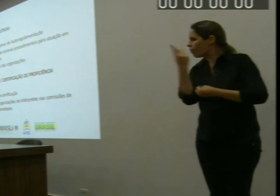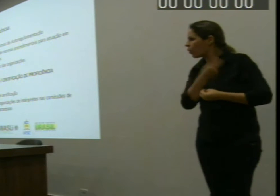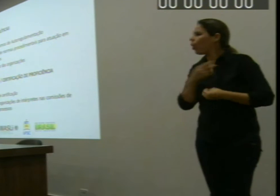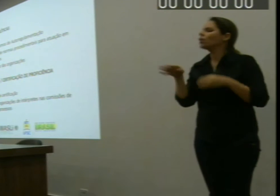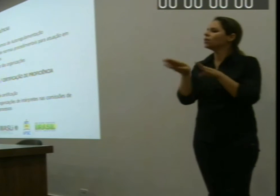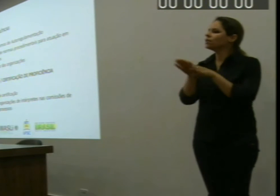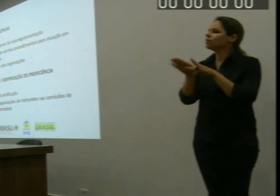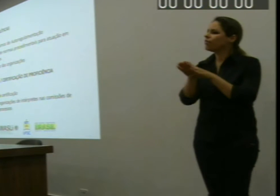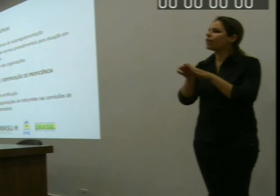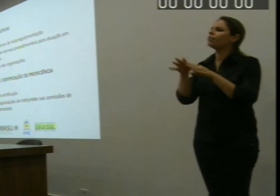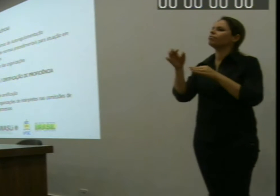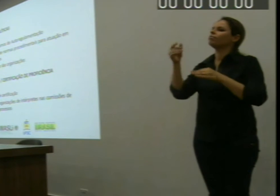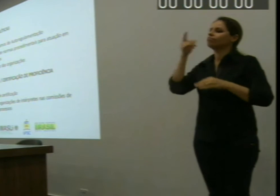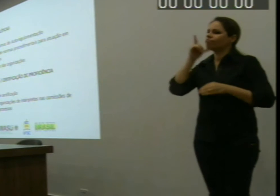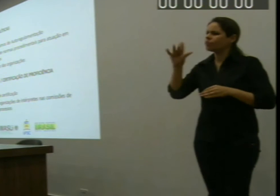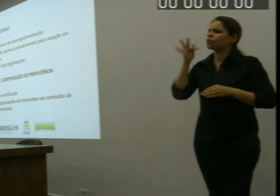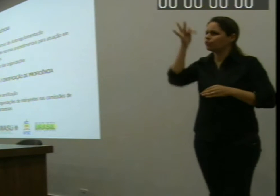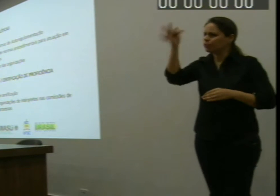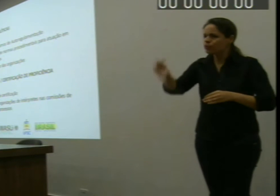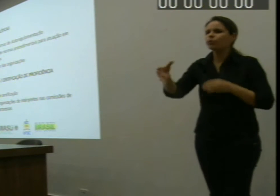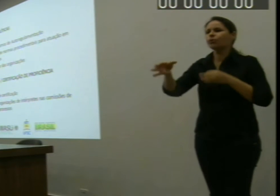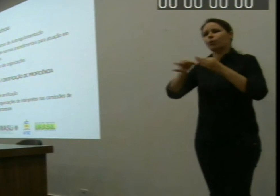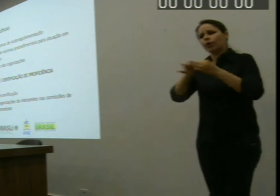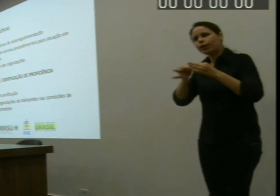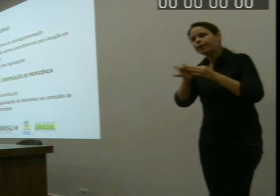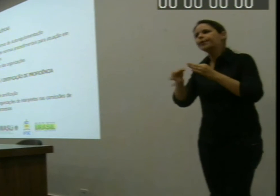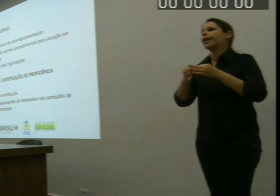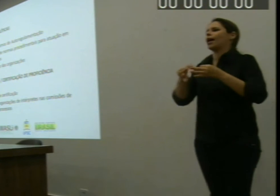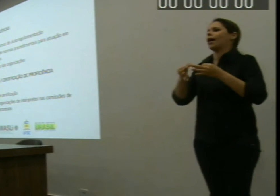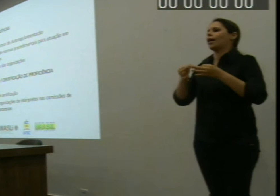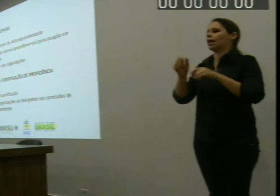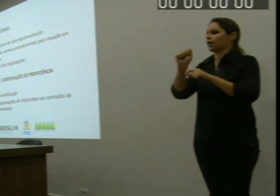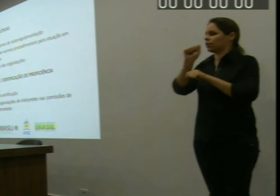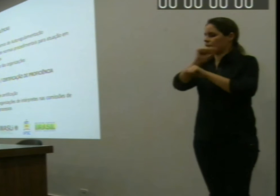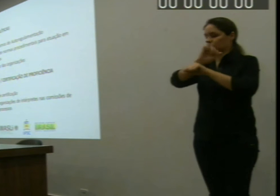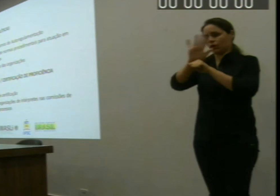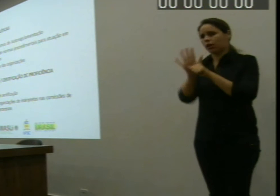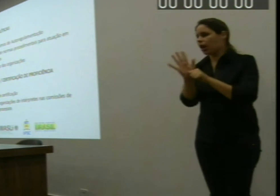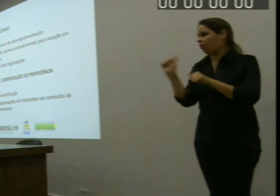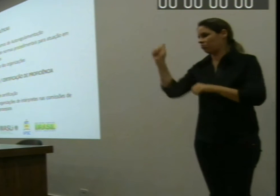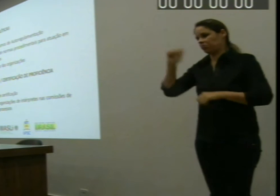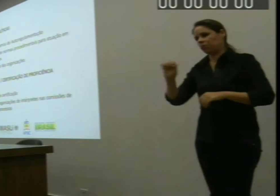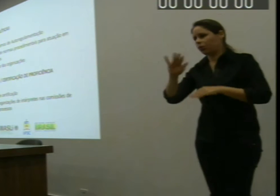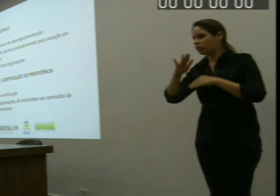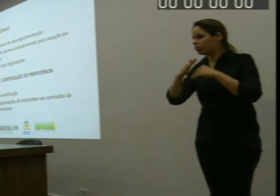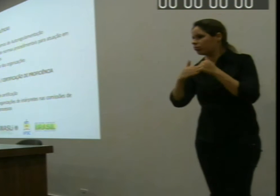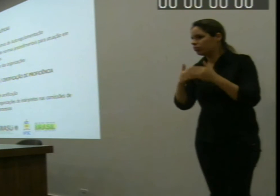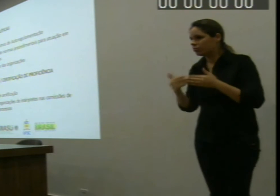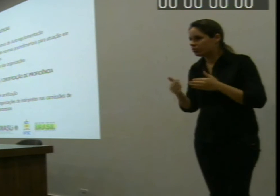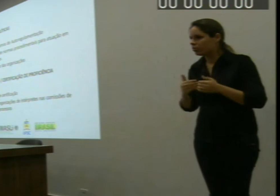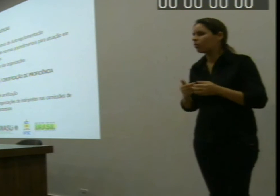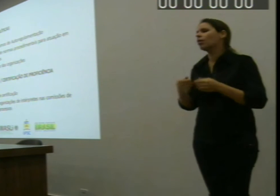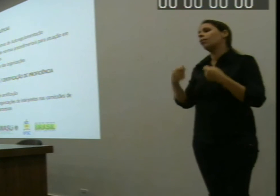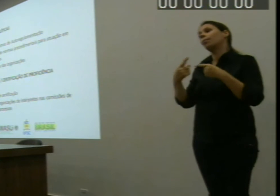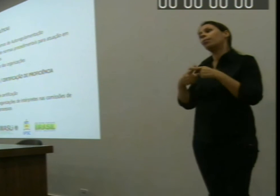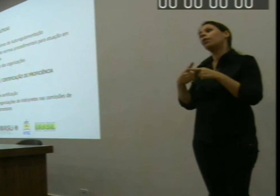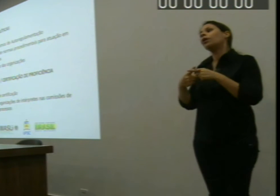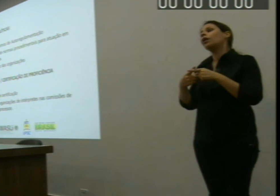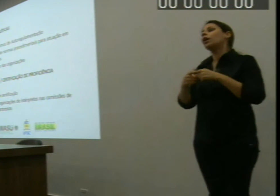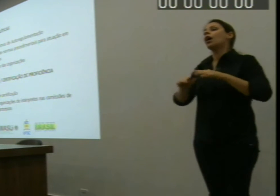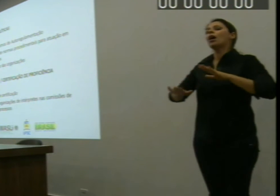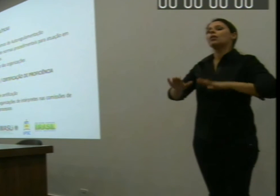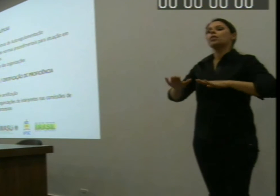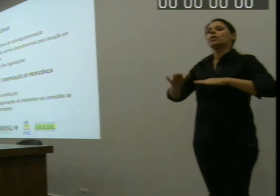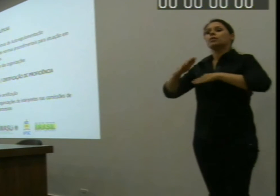como elas vão se manter nos próximos anos como que elas vão se manter daqui pra frente se cada vez mais os profissionais se tornam mais